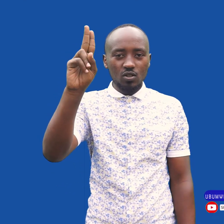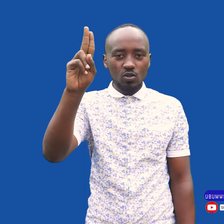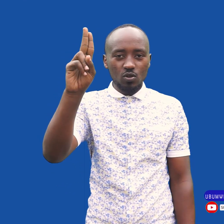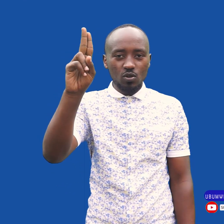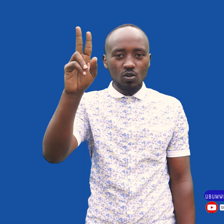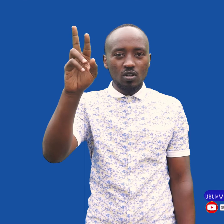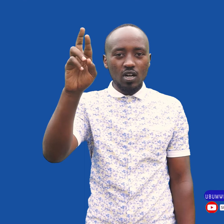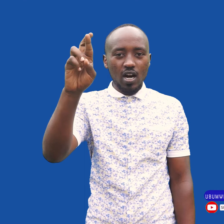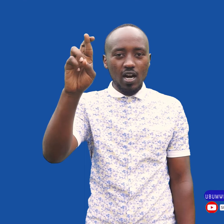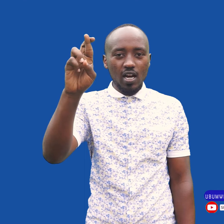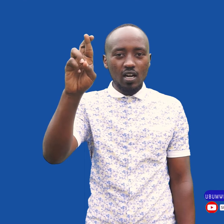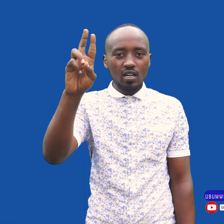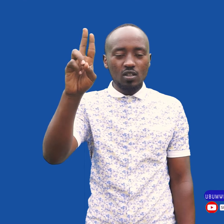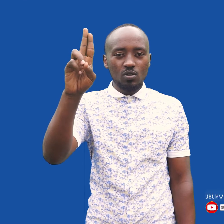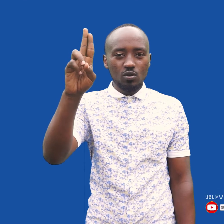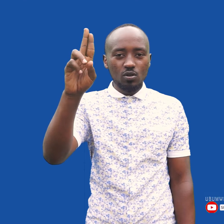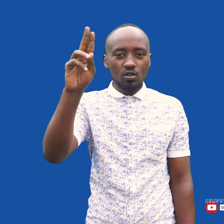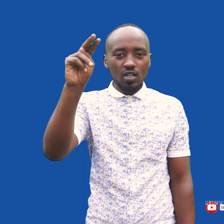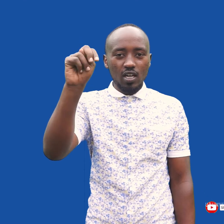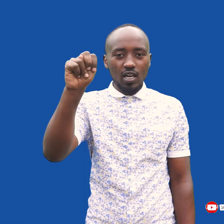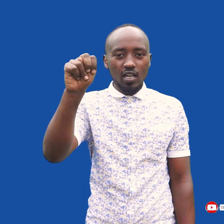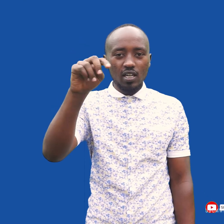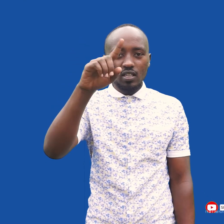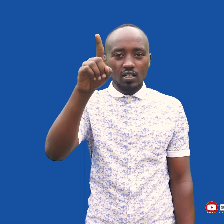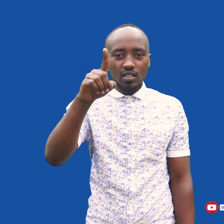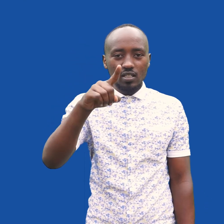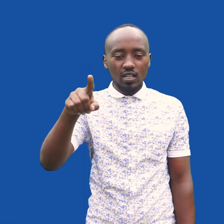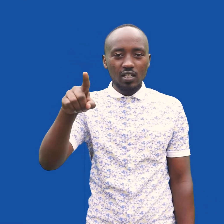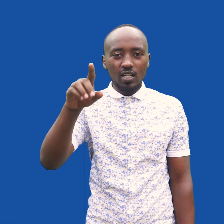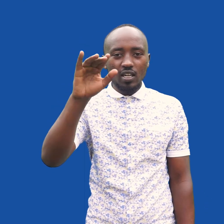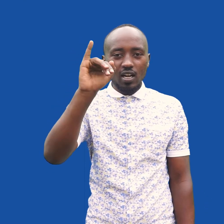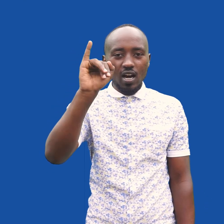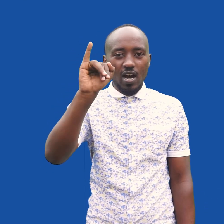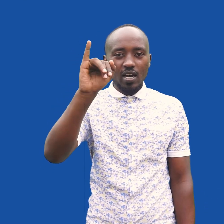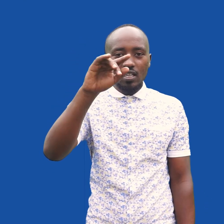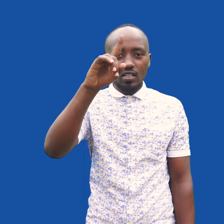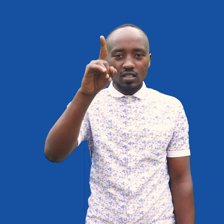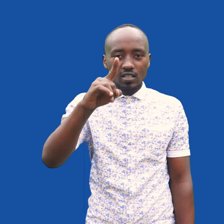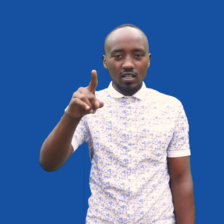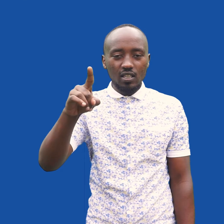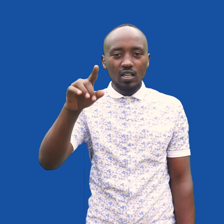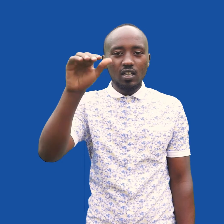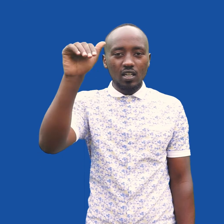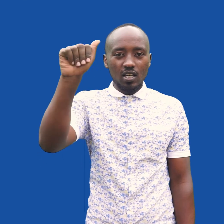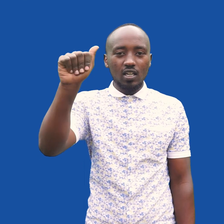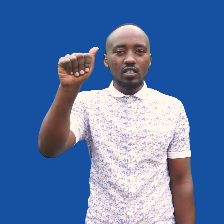U, R, U, N, Z, D, I, Z, S